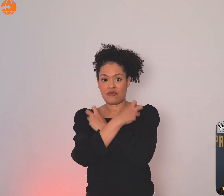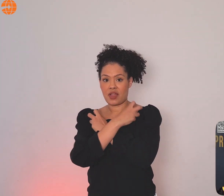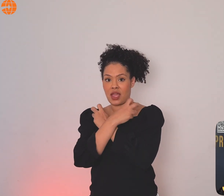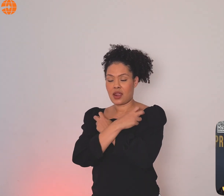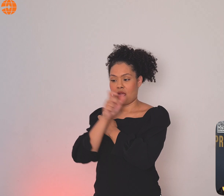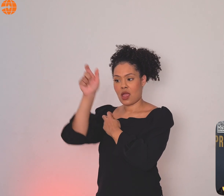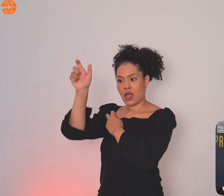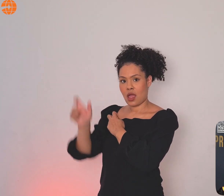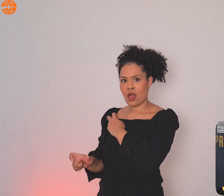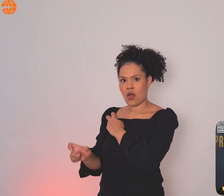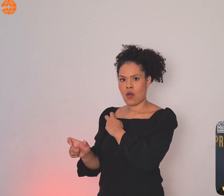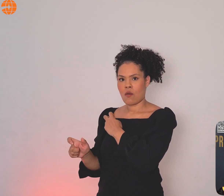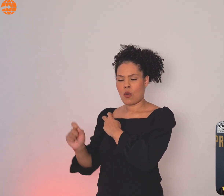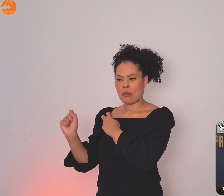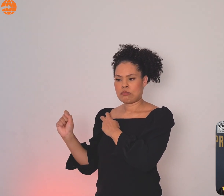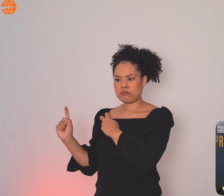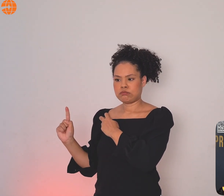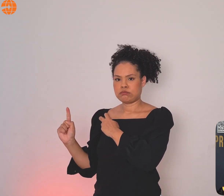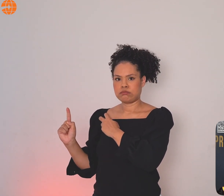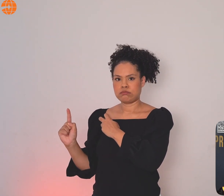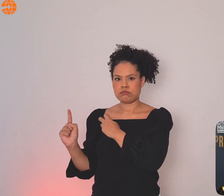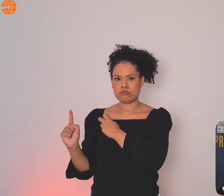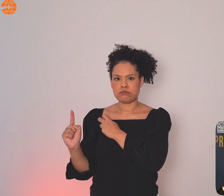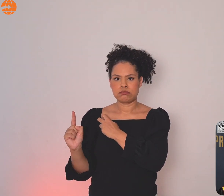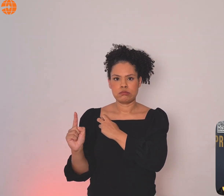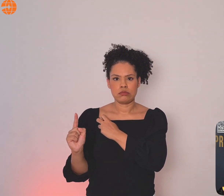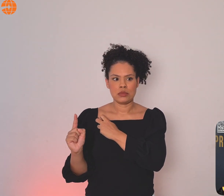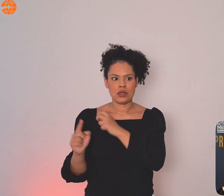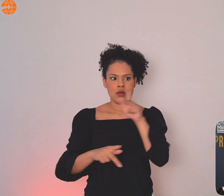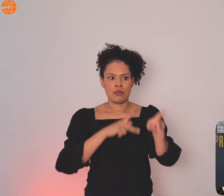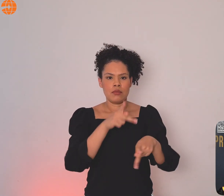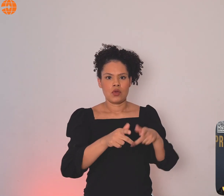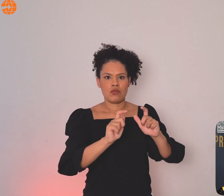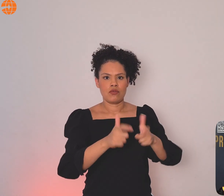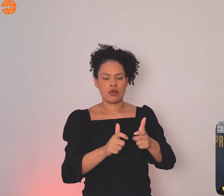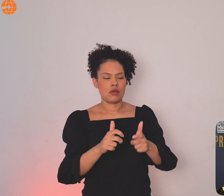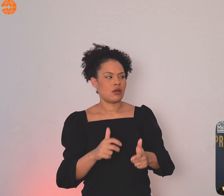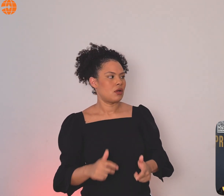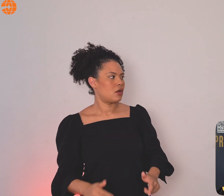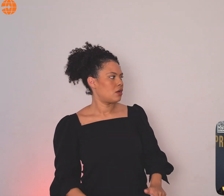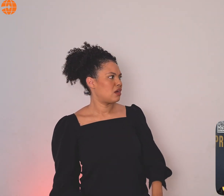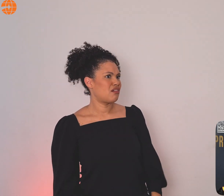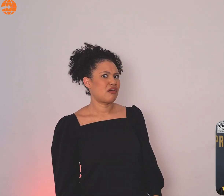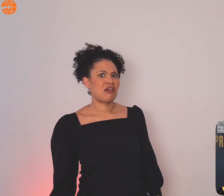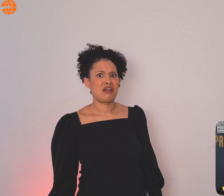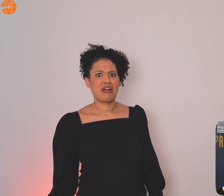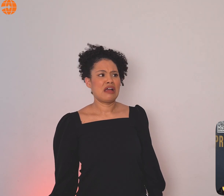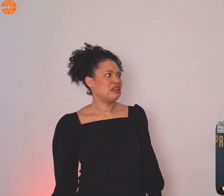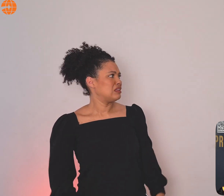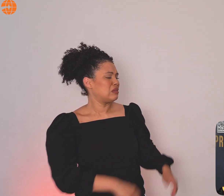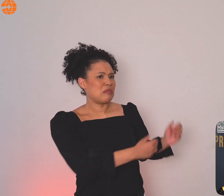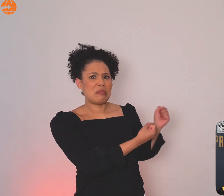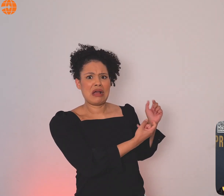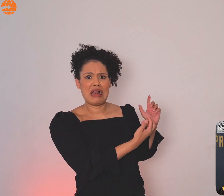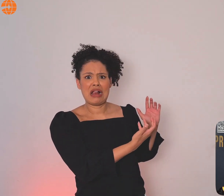os israelitas olharam e avistaram os egípcios que marchavam na direção deles, e